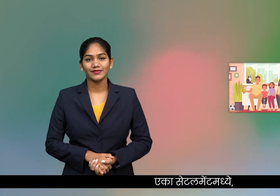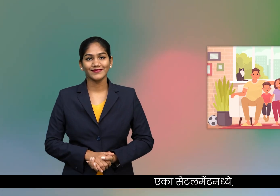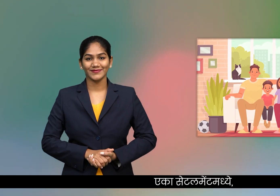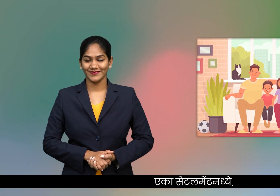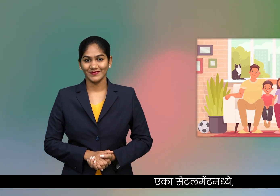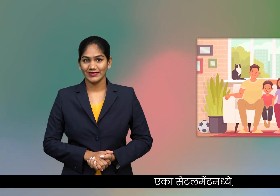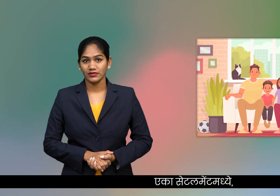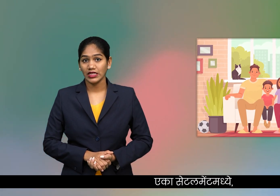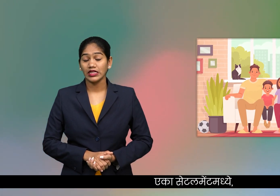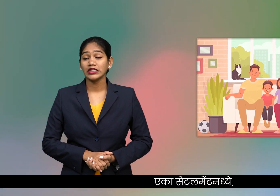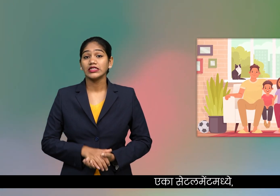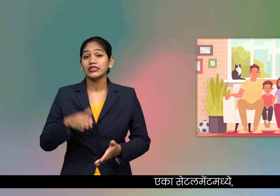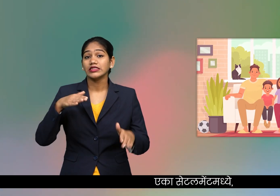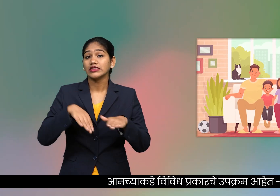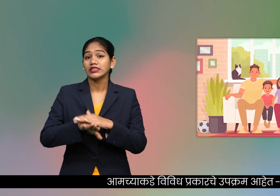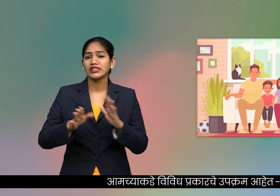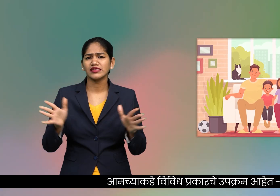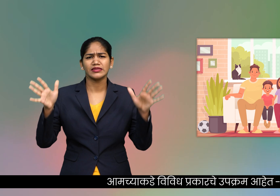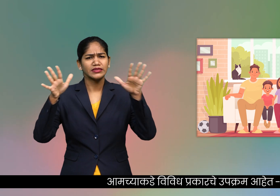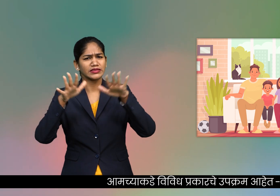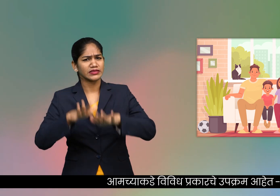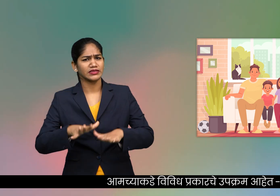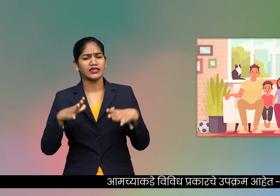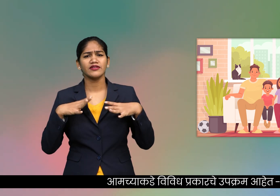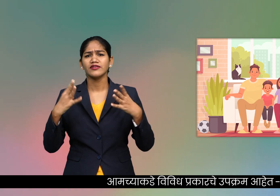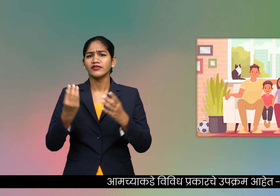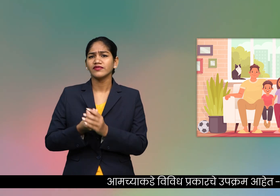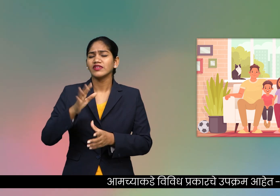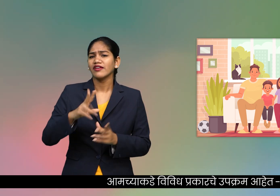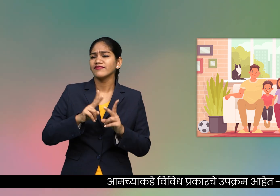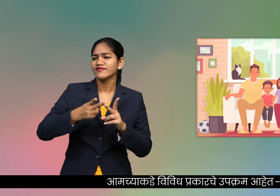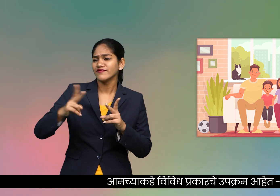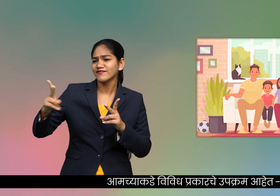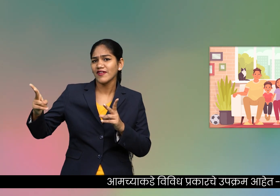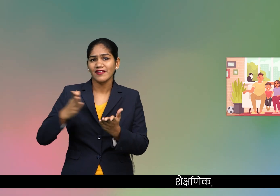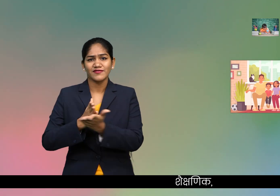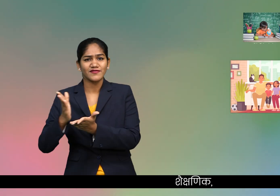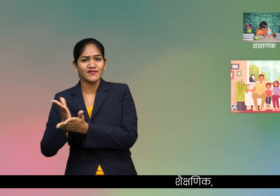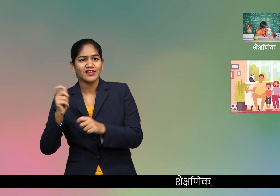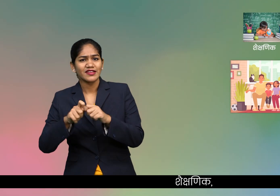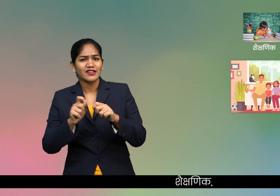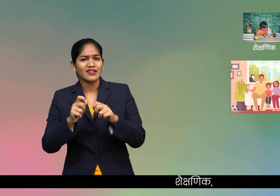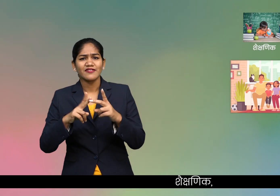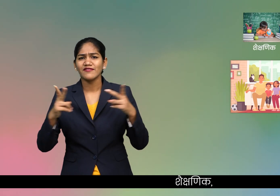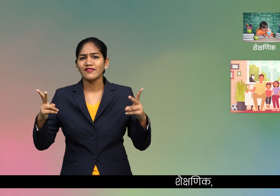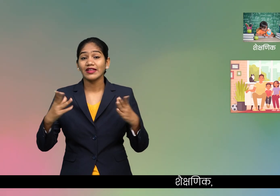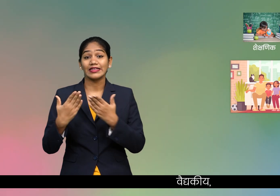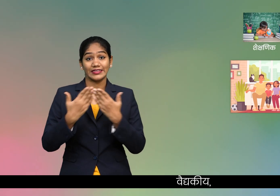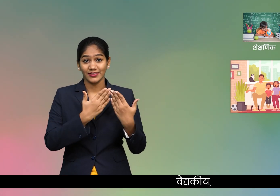एका सेटलमेंटमध्ये आमच्याकडे विविध प्रकारचे उपक्रम आहेत. शैक्षणिक,